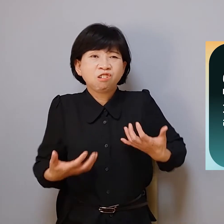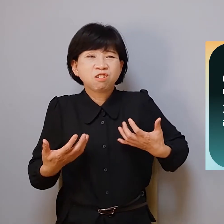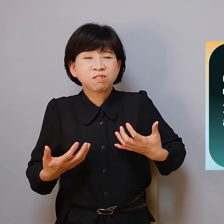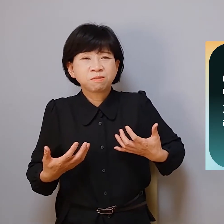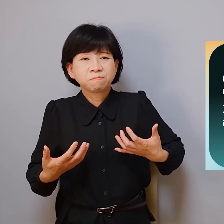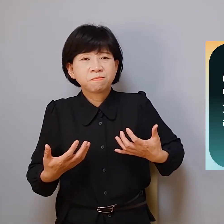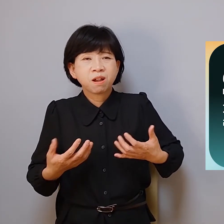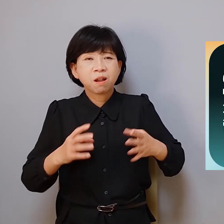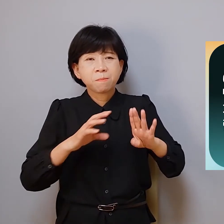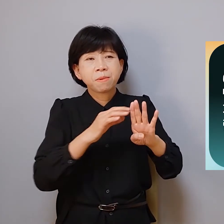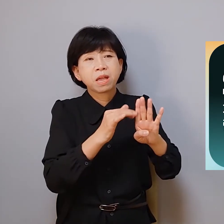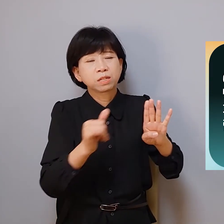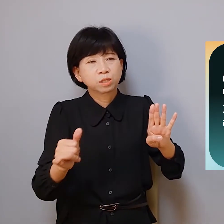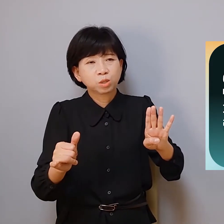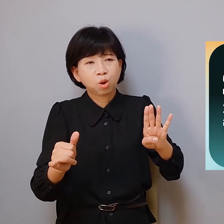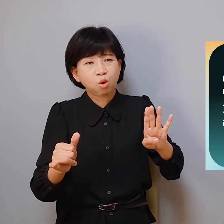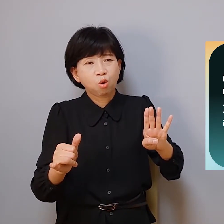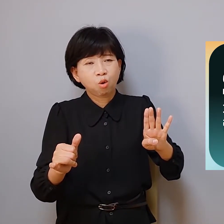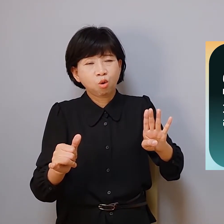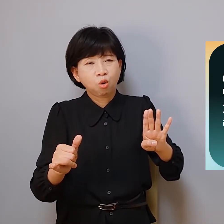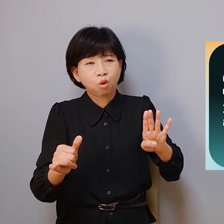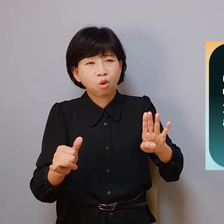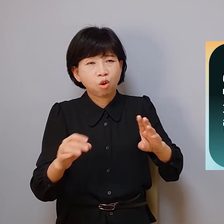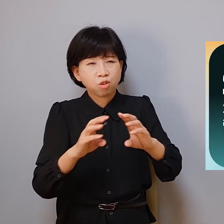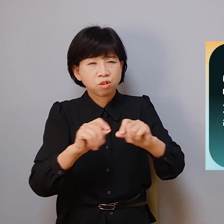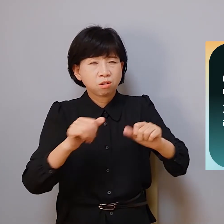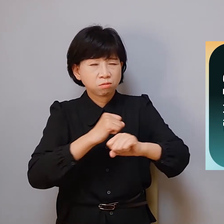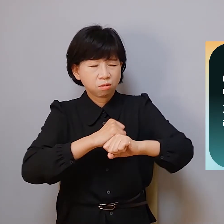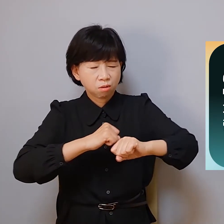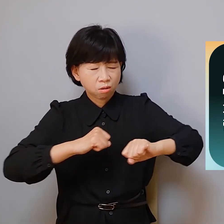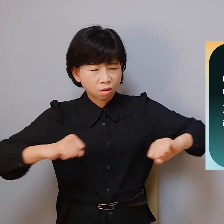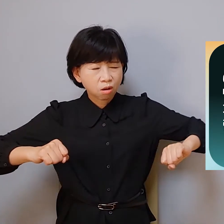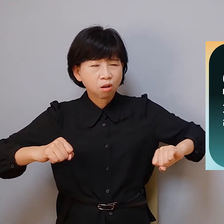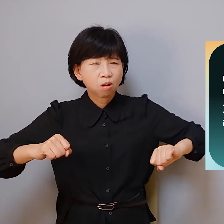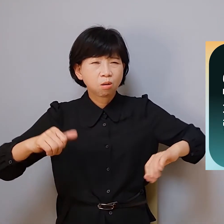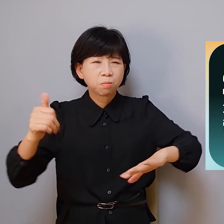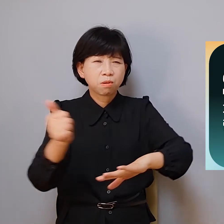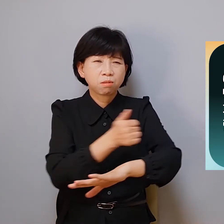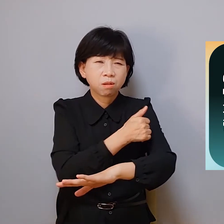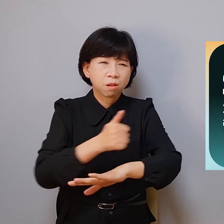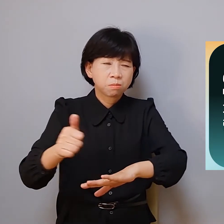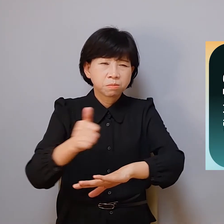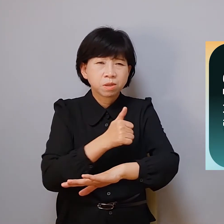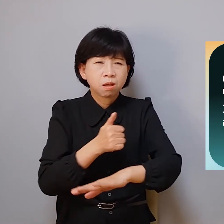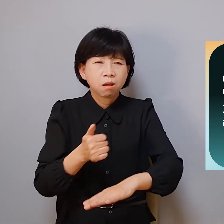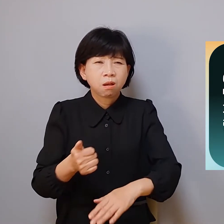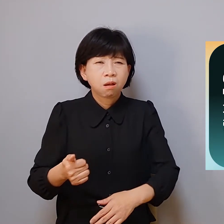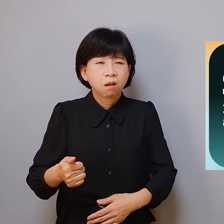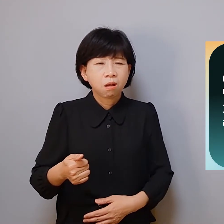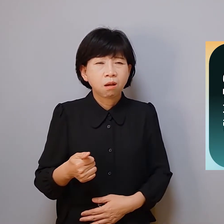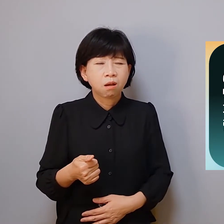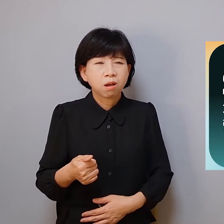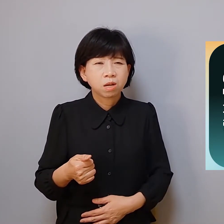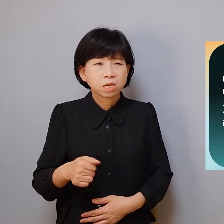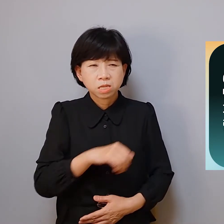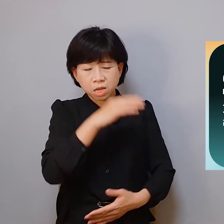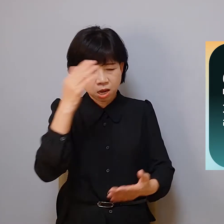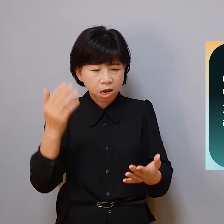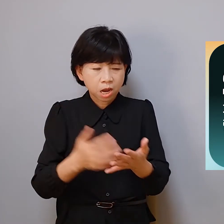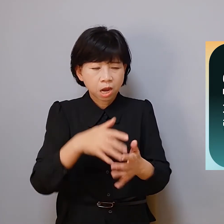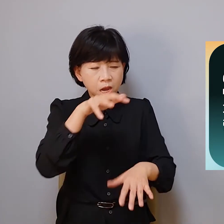사람, 사납고 성급한 백성, 곧 땅이 넓은 곳으로 다니며 자기의 소유가 아닌